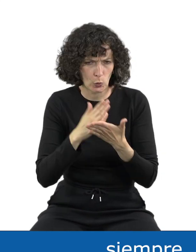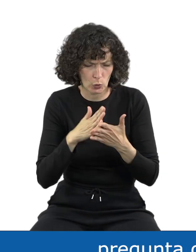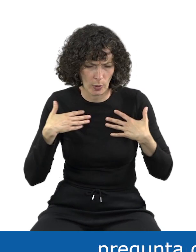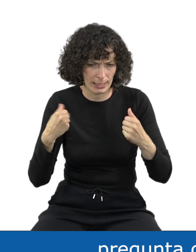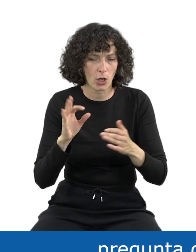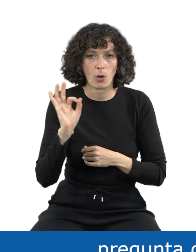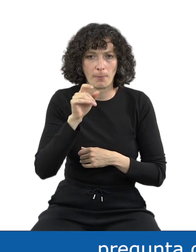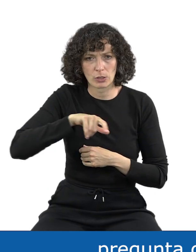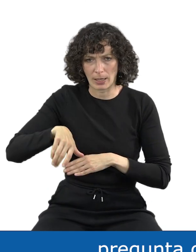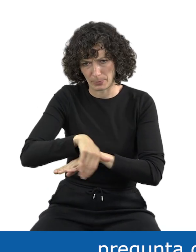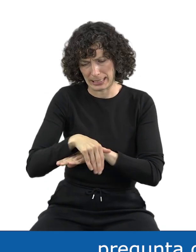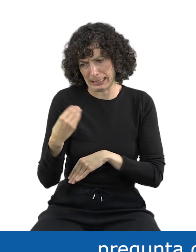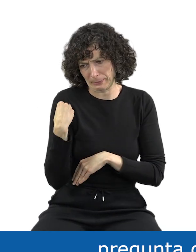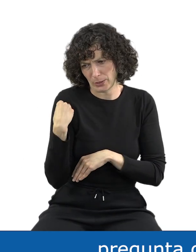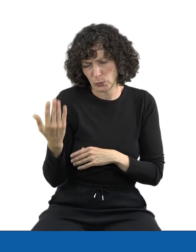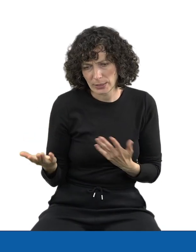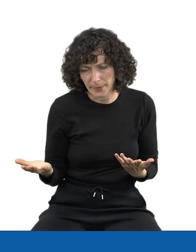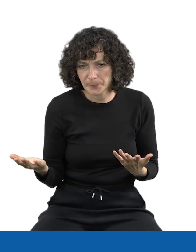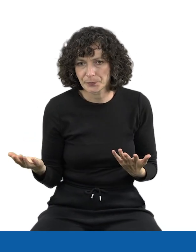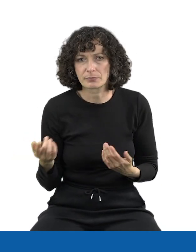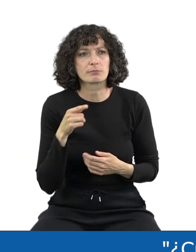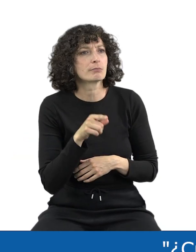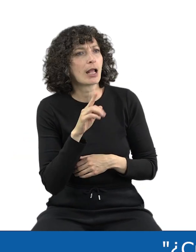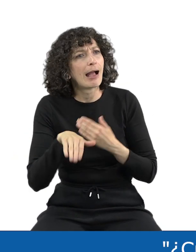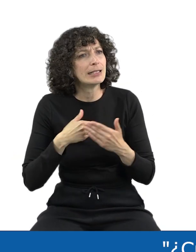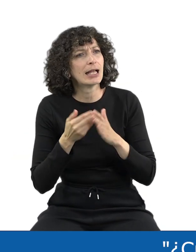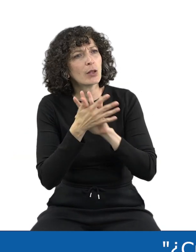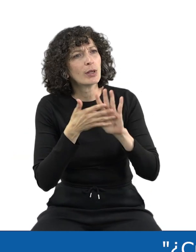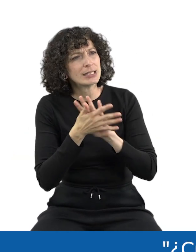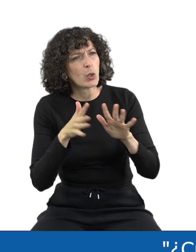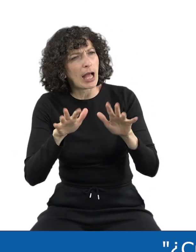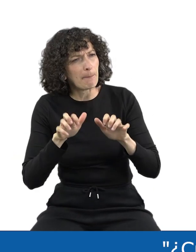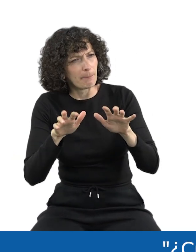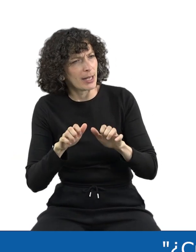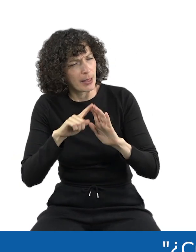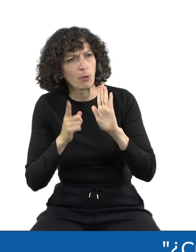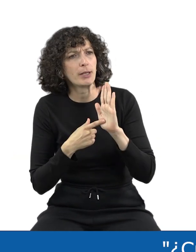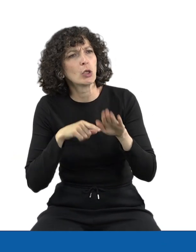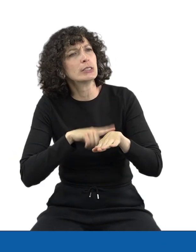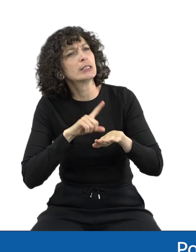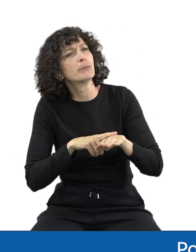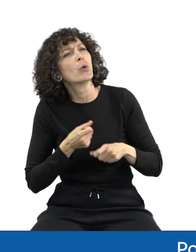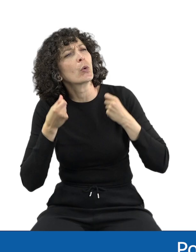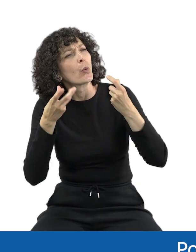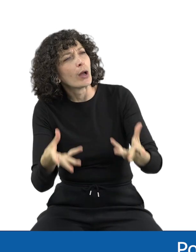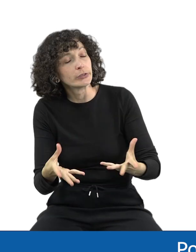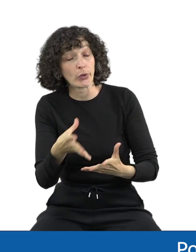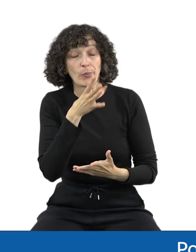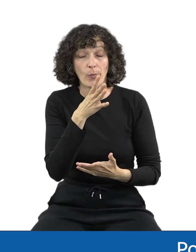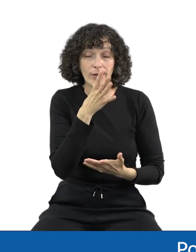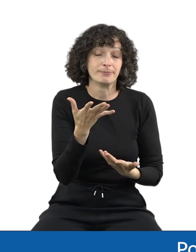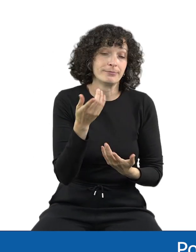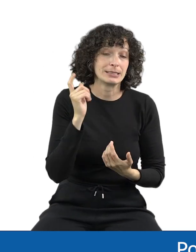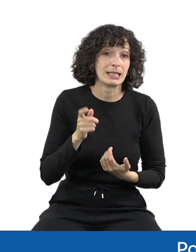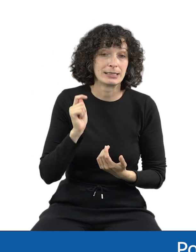cualquier curso pues pregunta, o la gente por la calle dice, ¿cuánto se tarda en aprender lengua de signos? Porque todavía hay